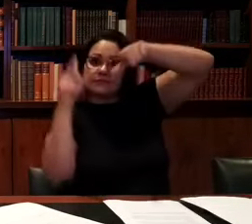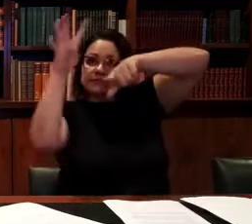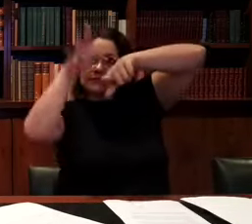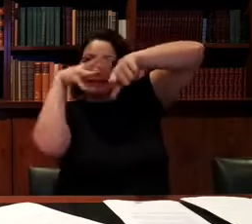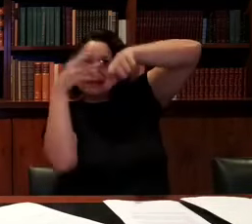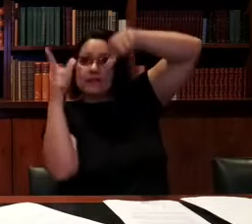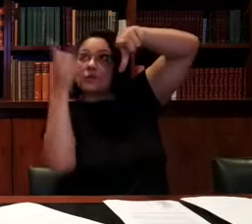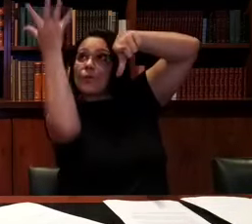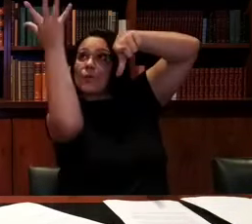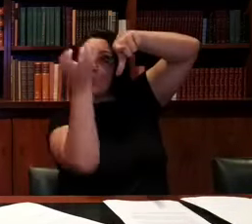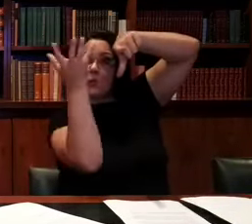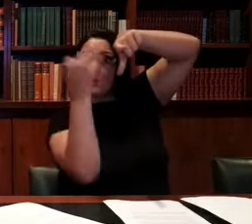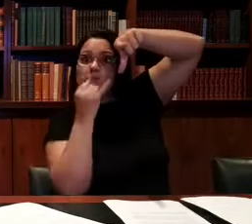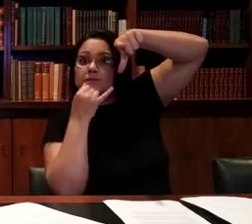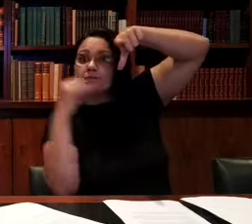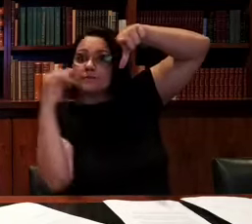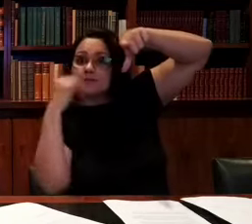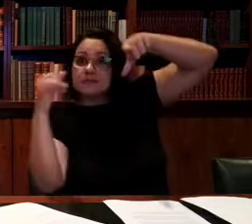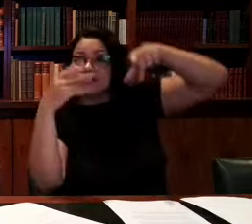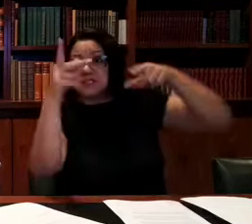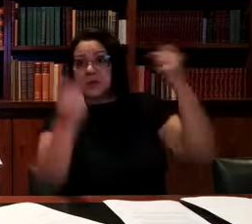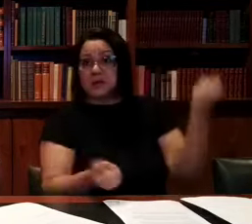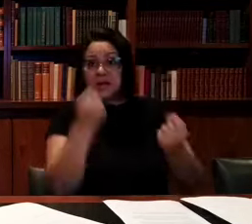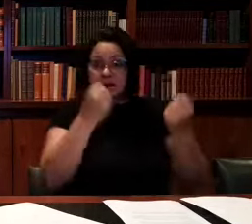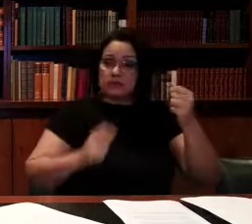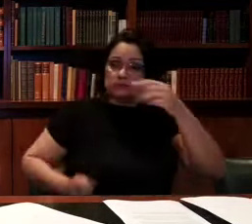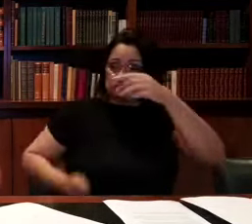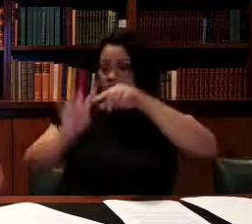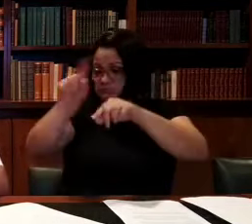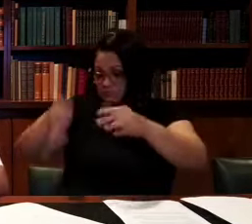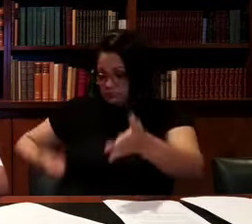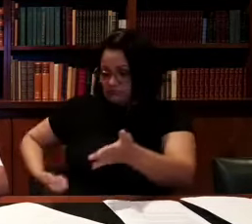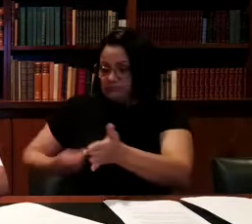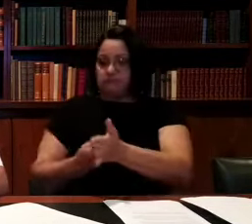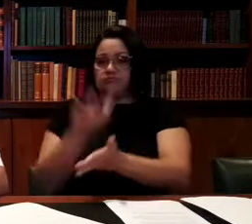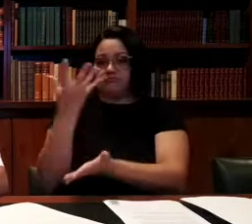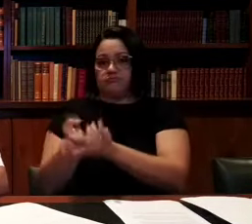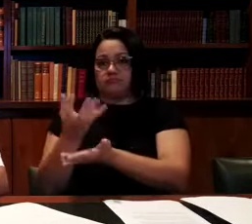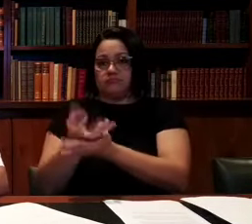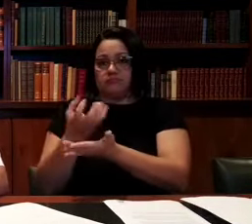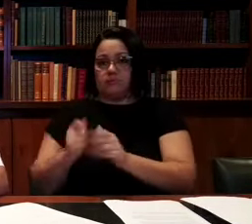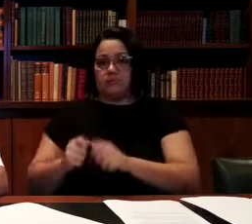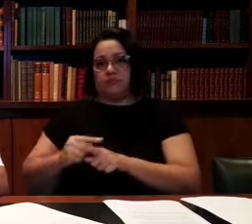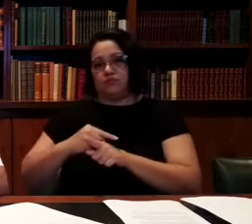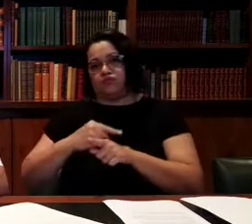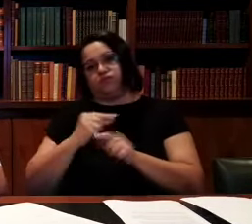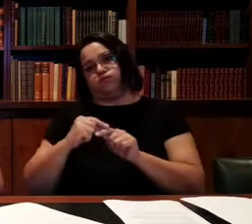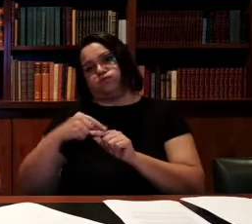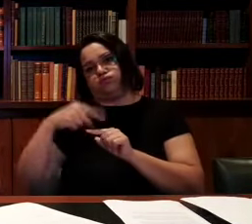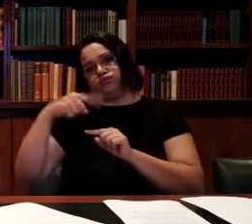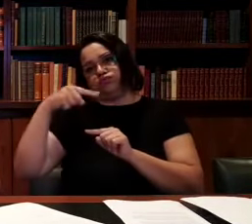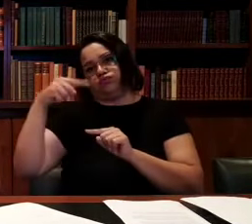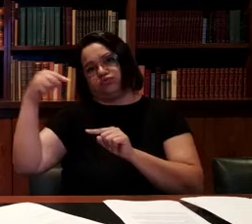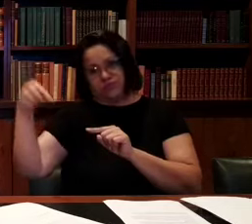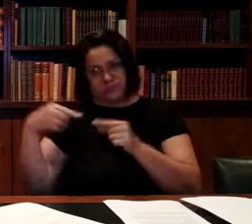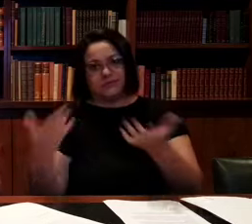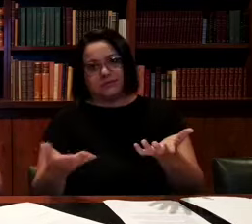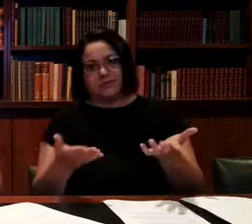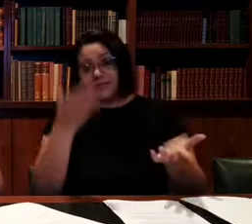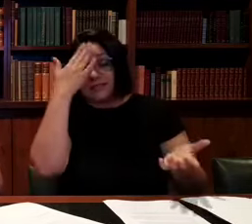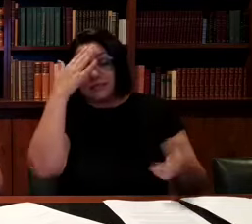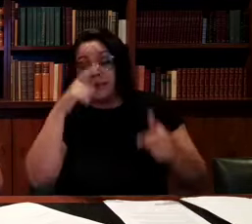você e você no carro durante o dia tá carregando ali no na tomada então e aí você começa a ver né para